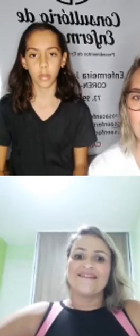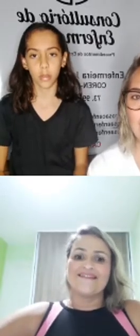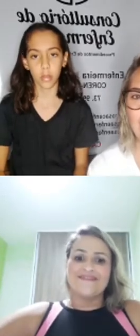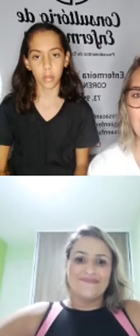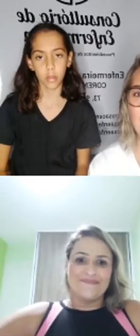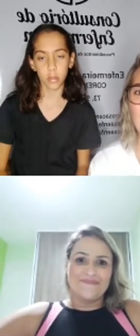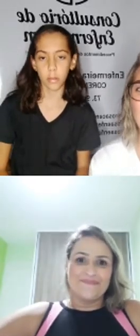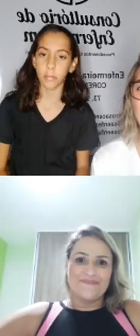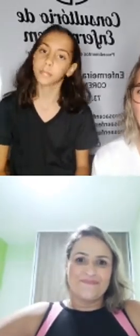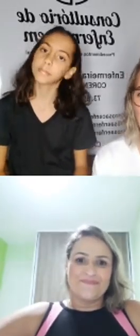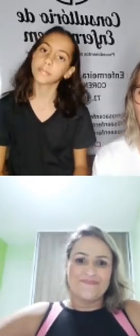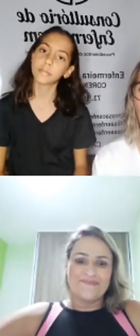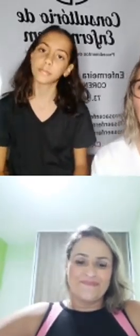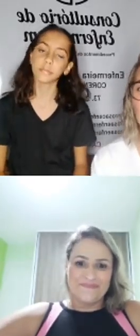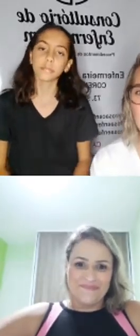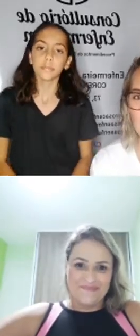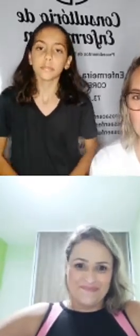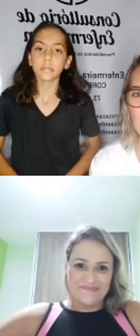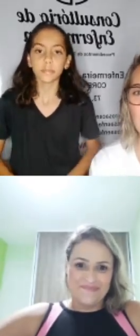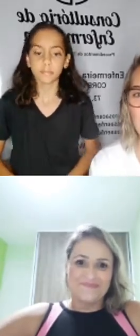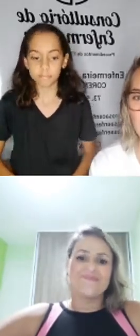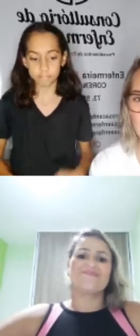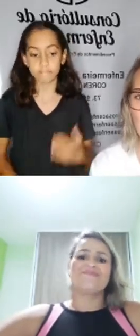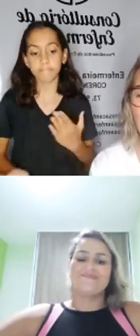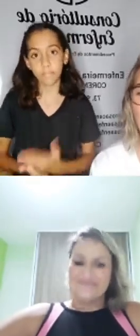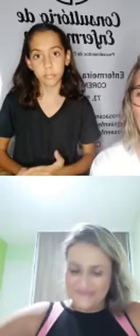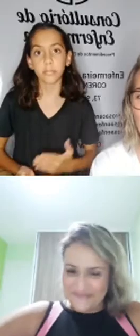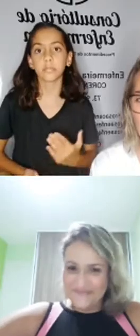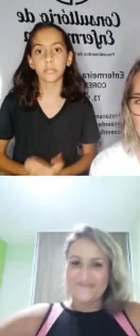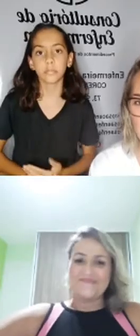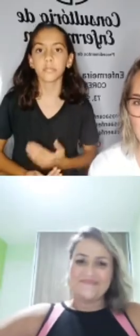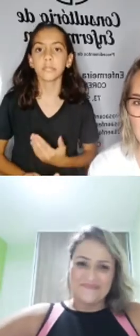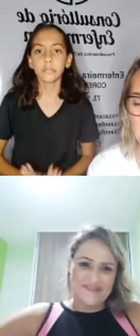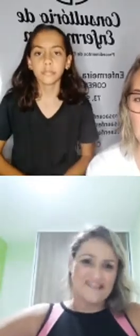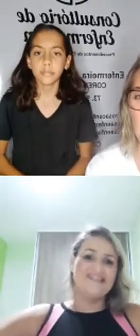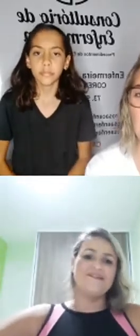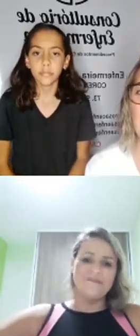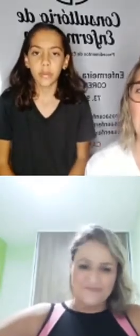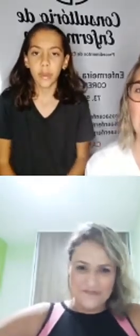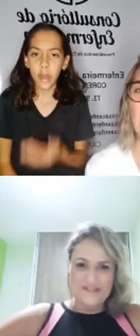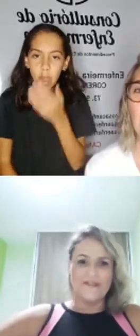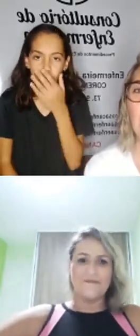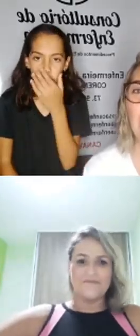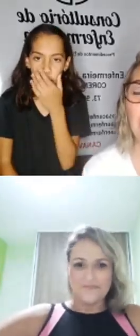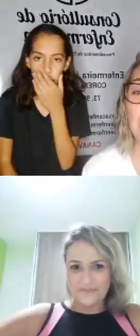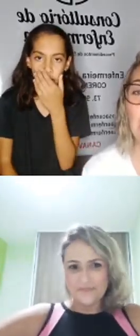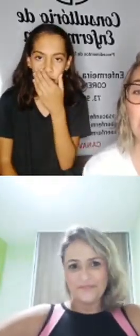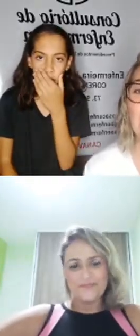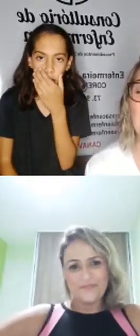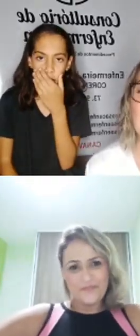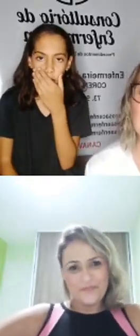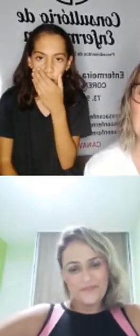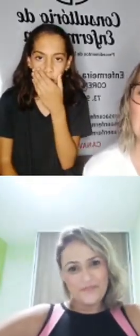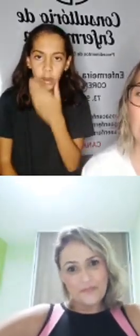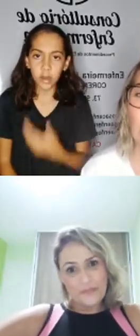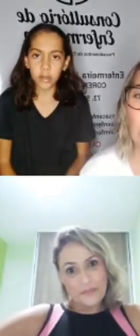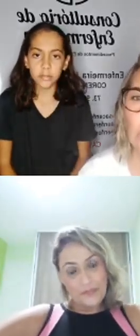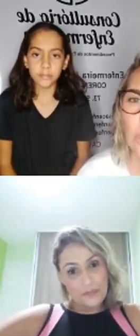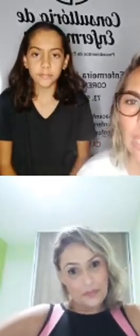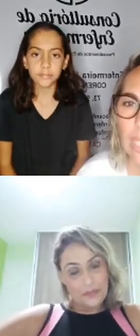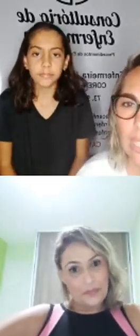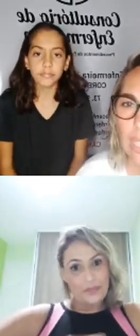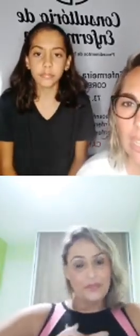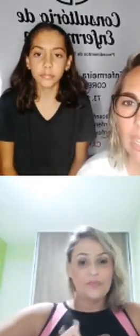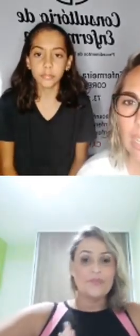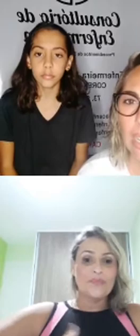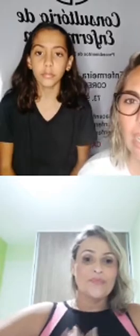né? Cada tempo uma novidade diferente, um estudo diferente. Sim, sim. Tem uma pergunta muito interessante,